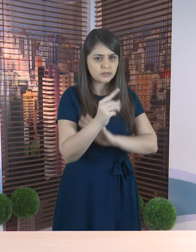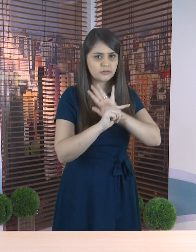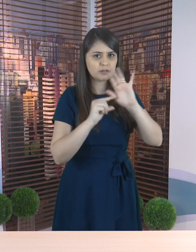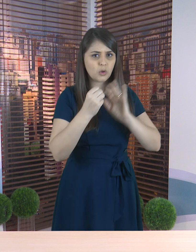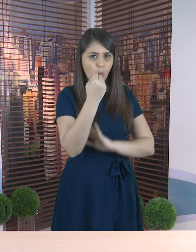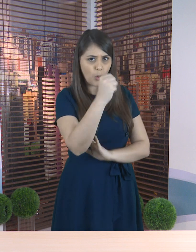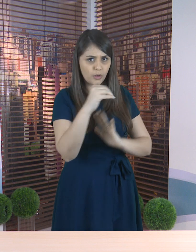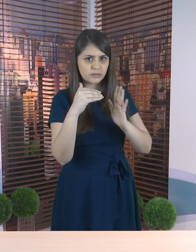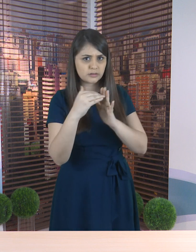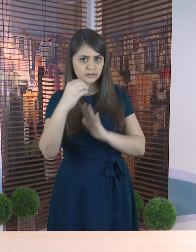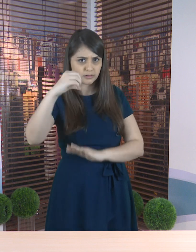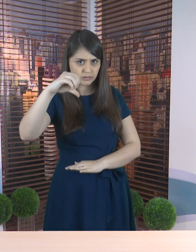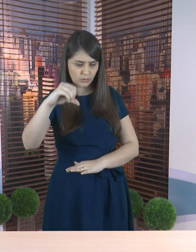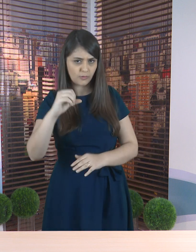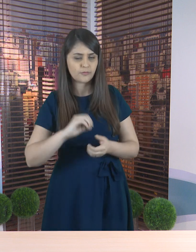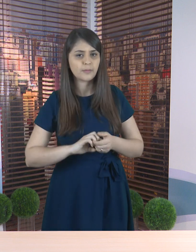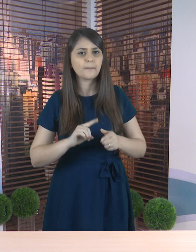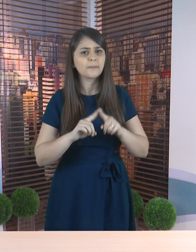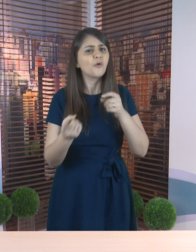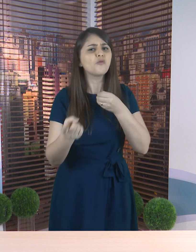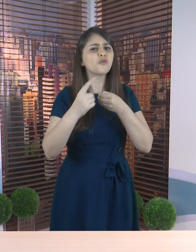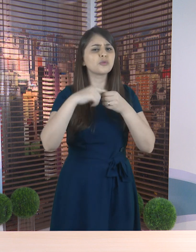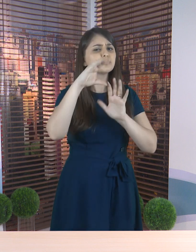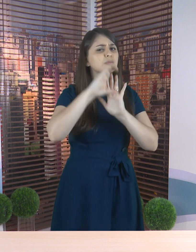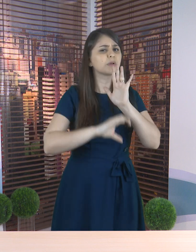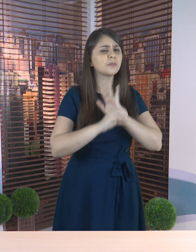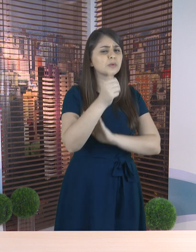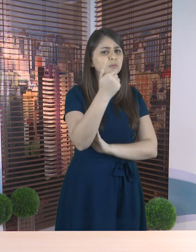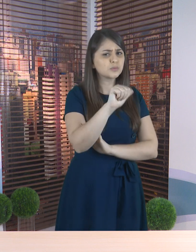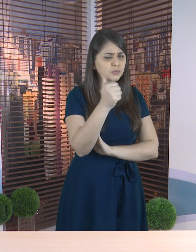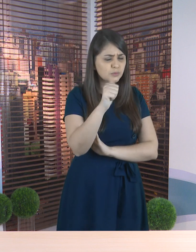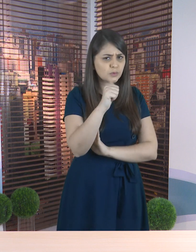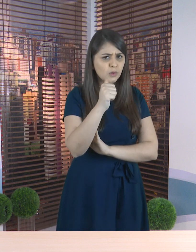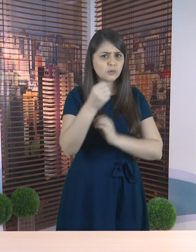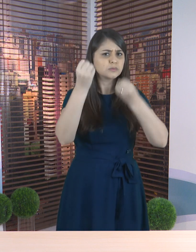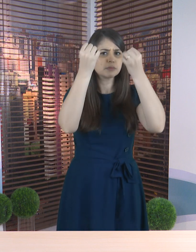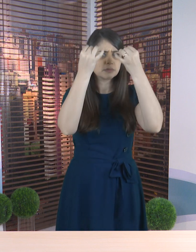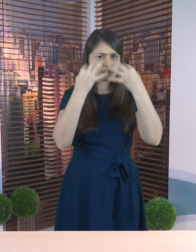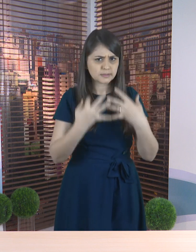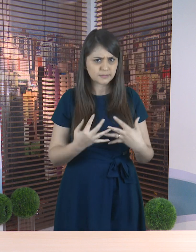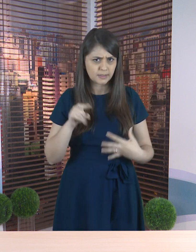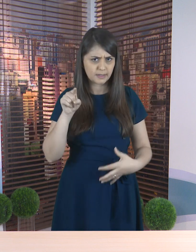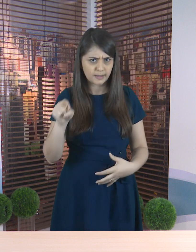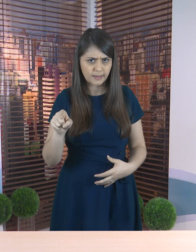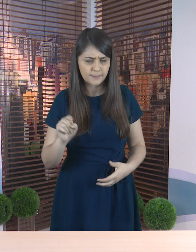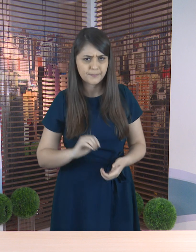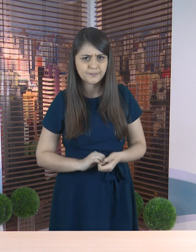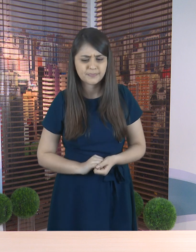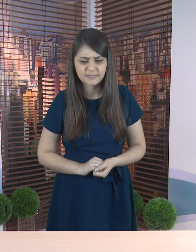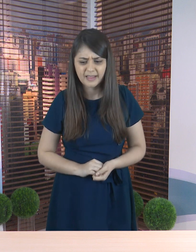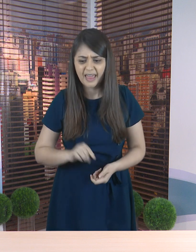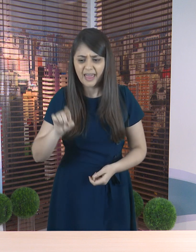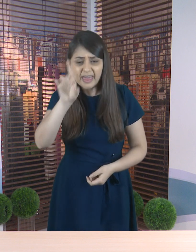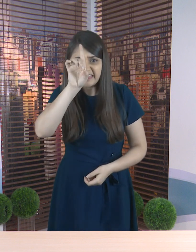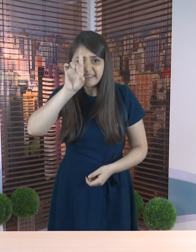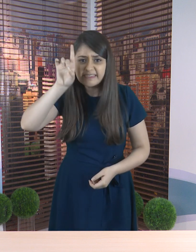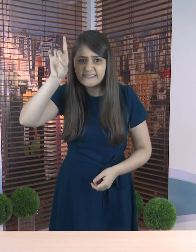inescrutável, no versículo de número 10, ninguém pode opor-se à força do agir divino.